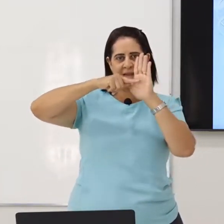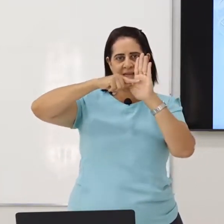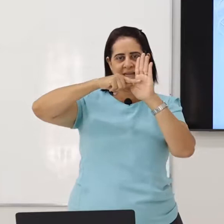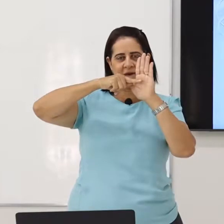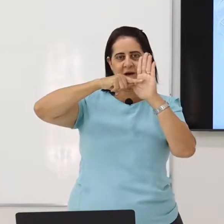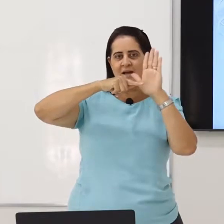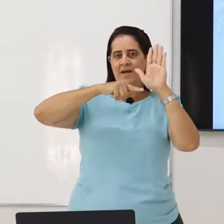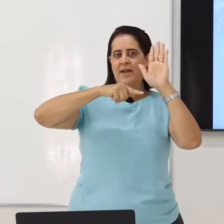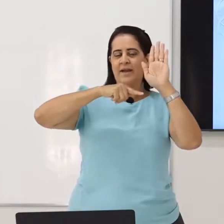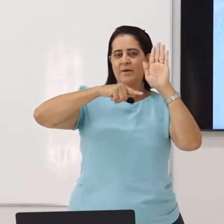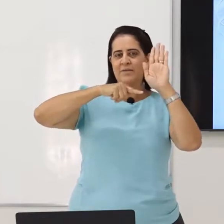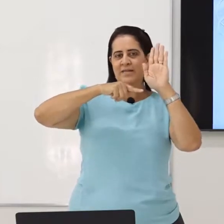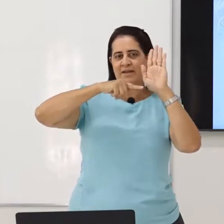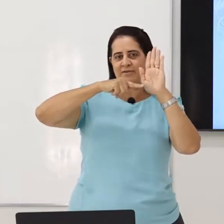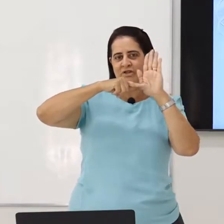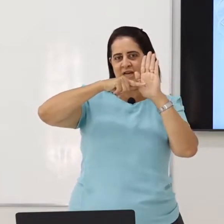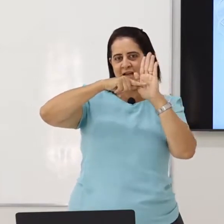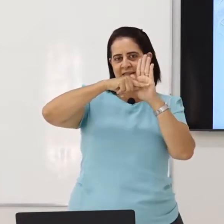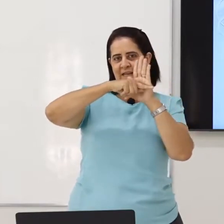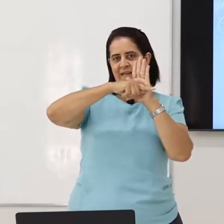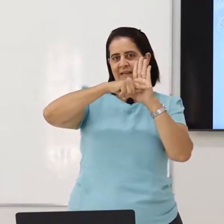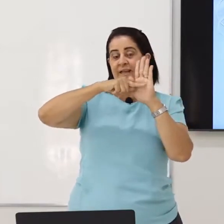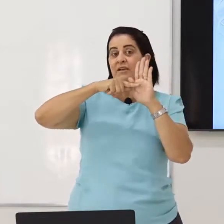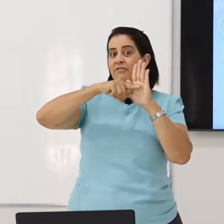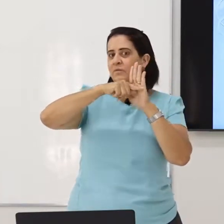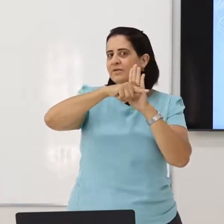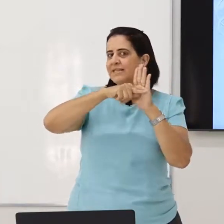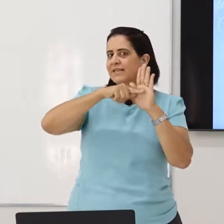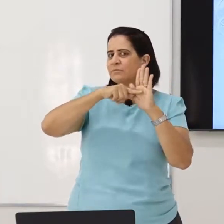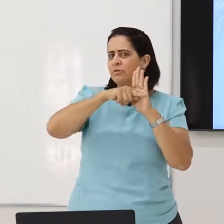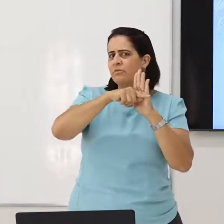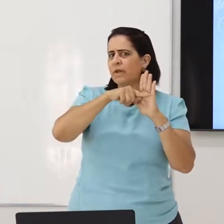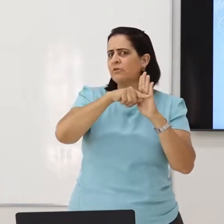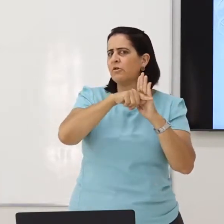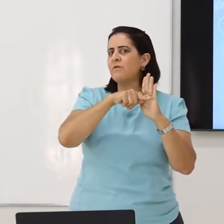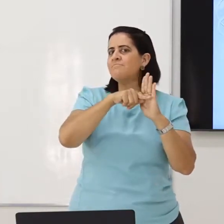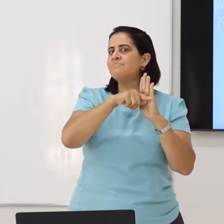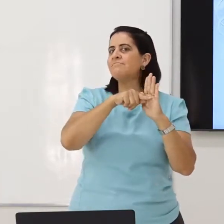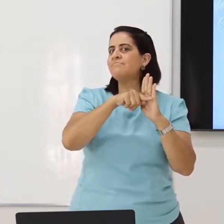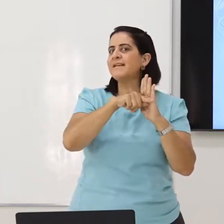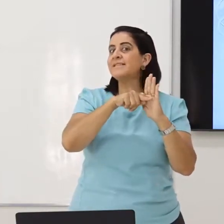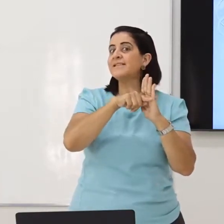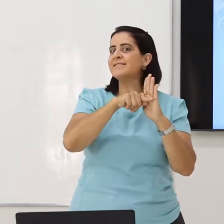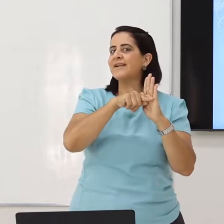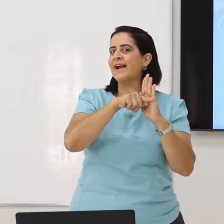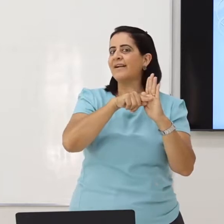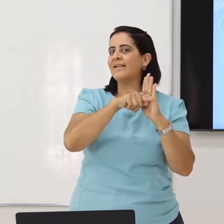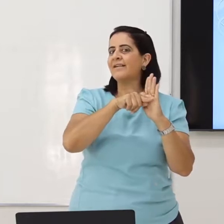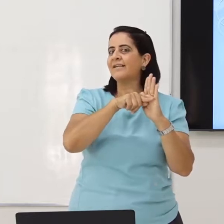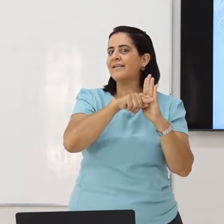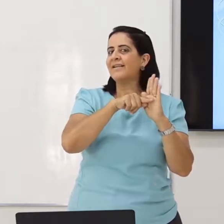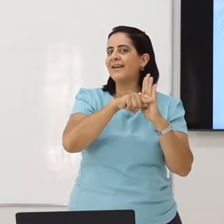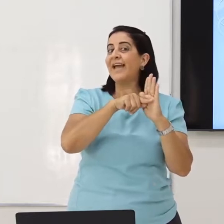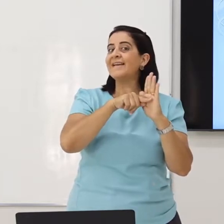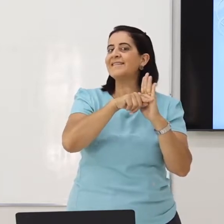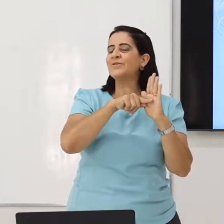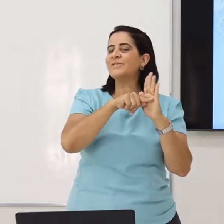aqui, ó, na mãozinha fechada e vamos fazer esse movimento, ó, pesquisar. Esse é o sinal